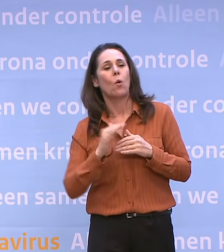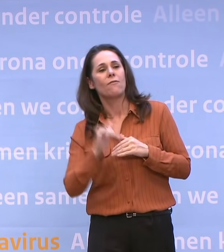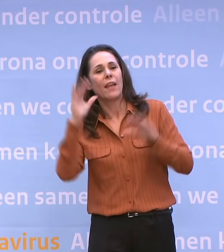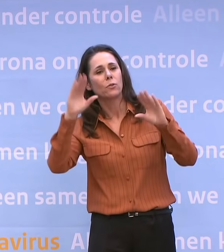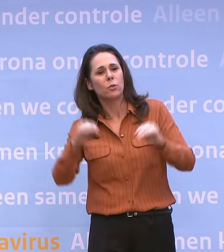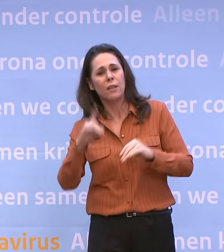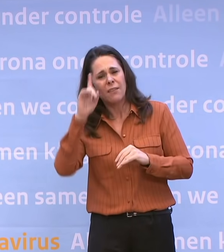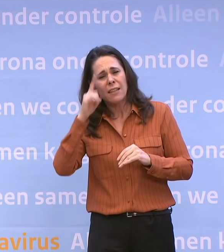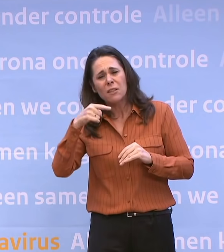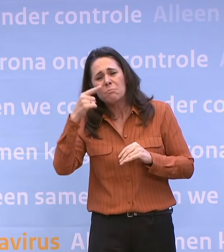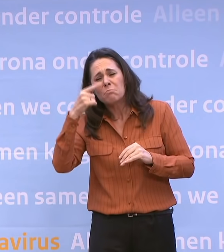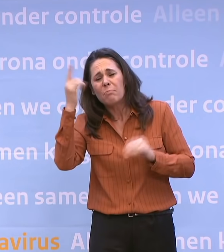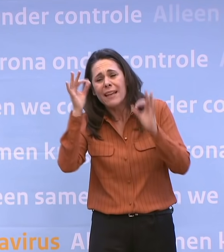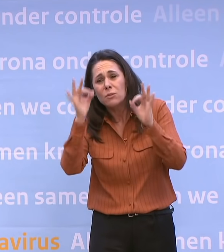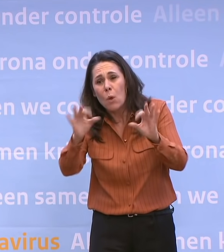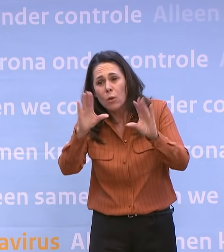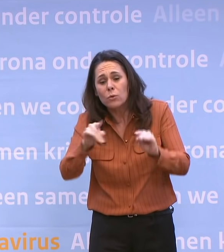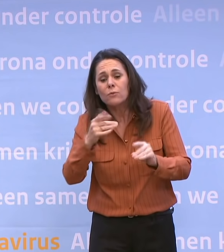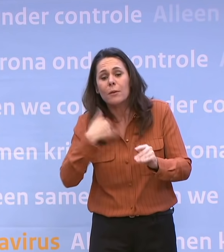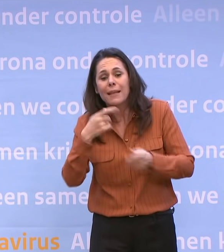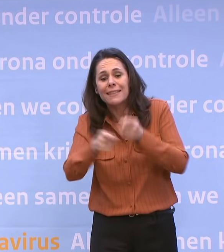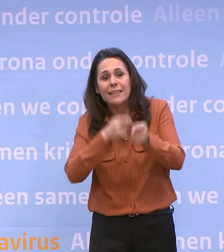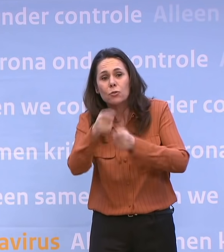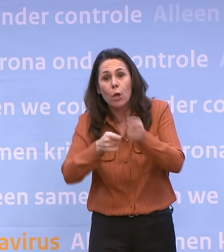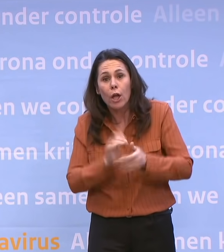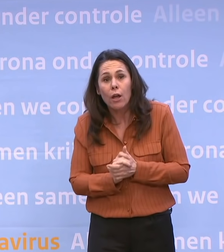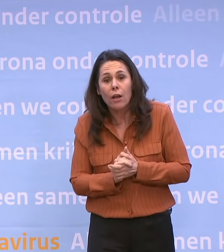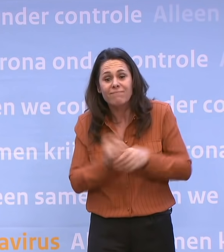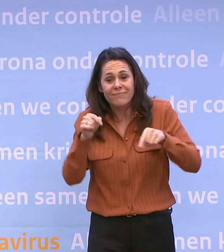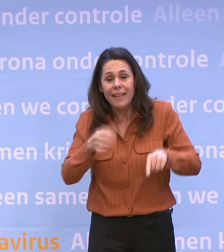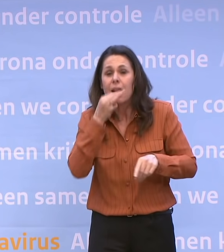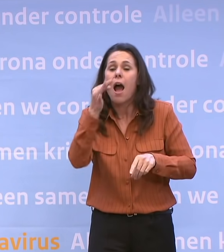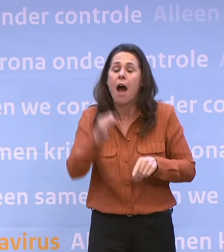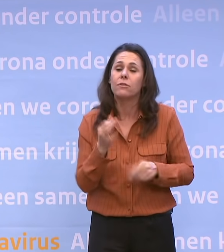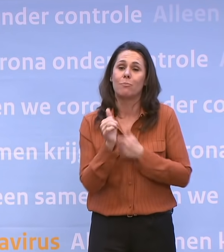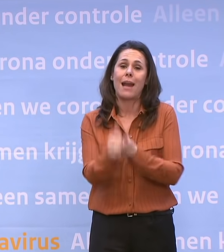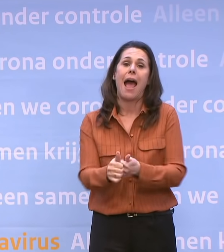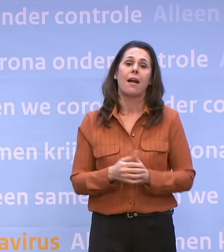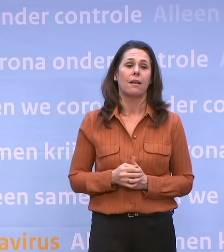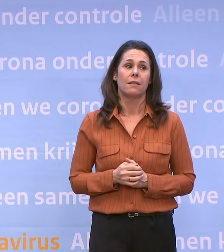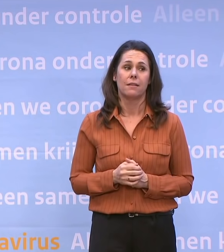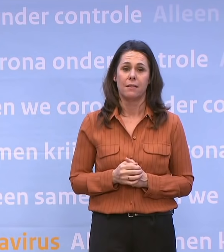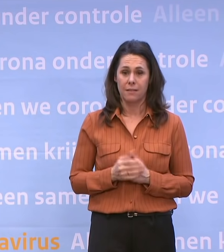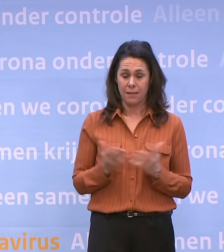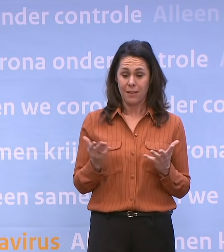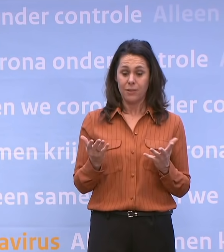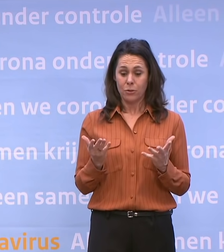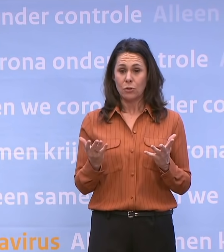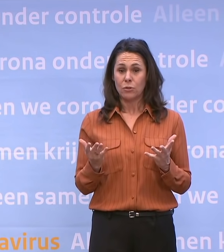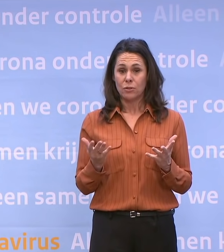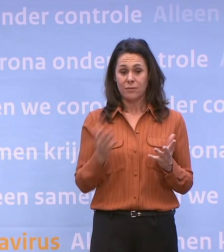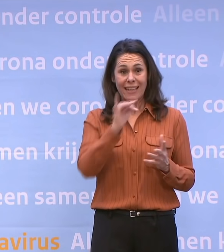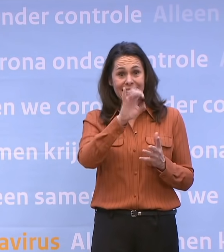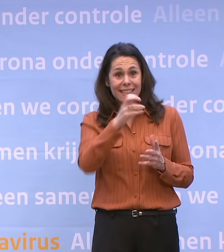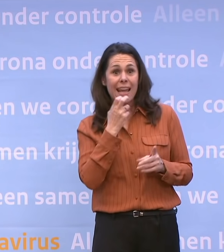allermooiste is wat je kunt doen voor de mensen in de zorg? Dat is je houden aan deze afspraken. Want als je echt iemand die werkt als IC-arts wilt